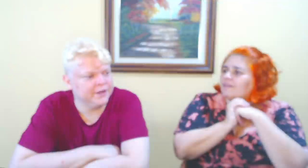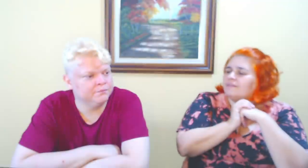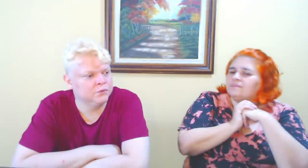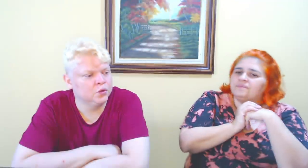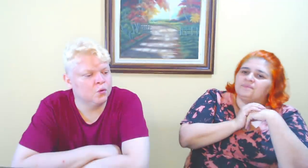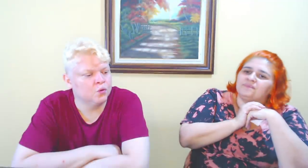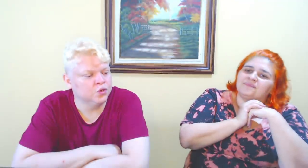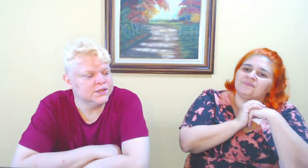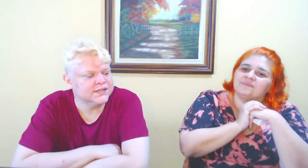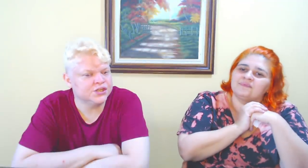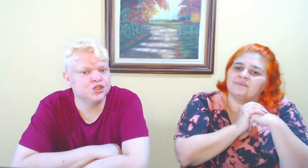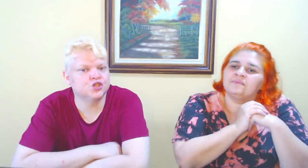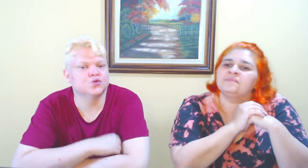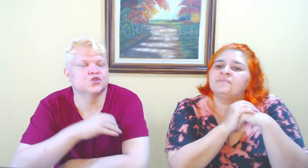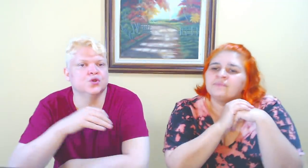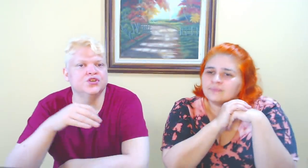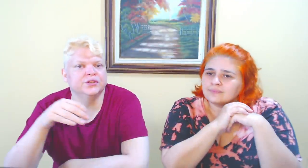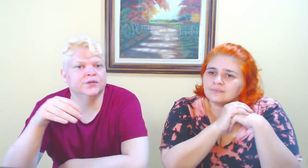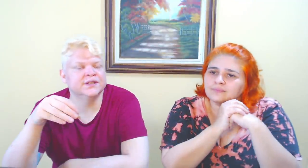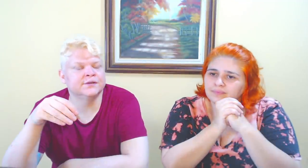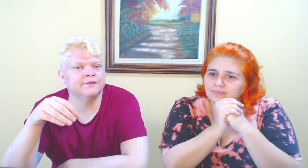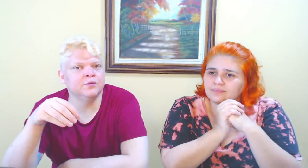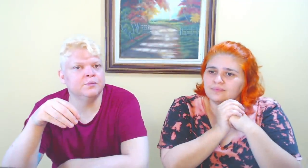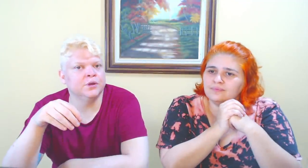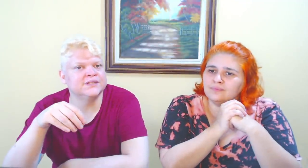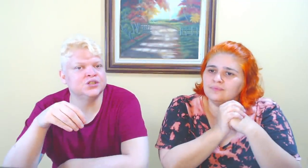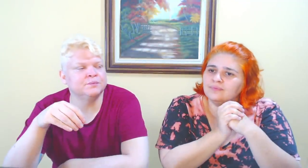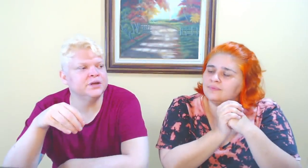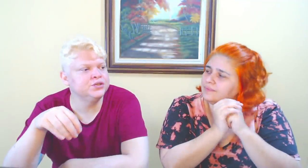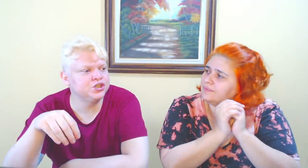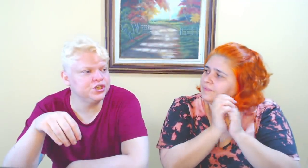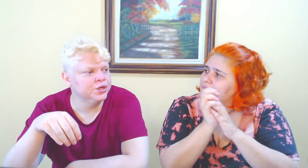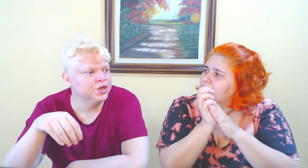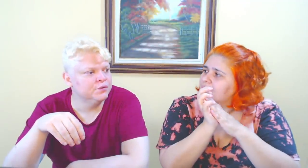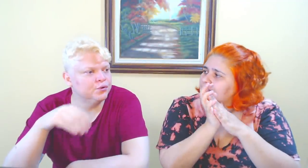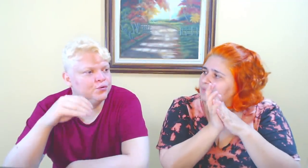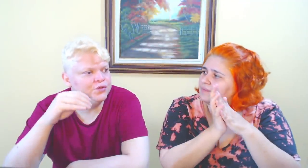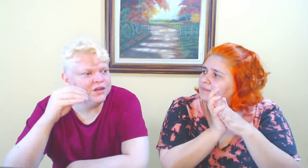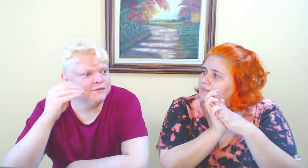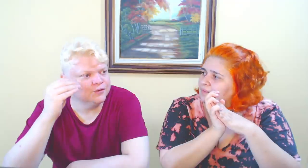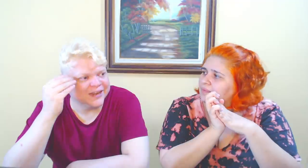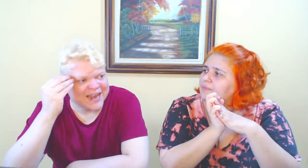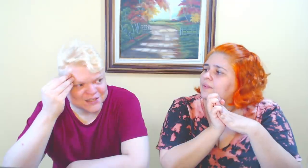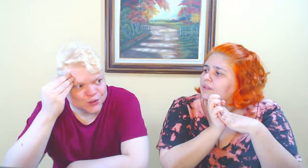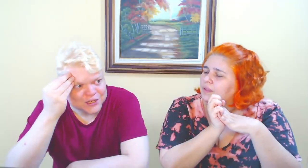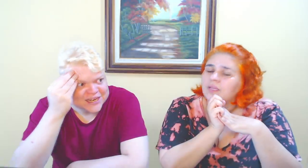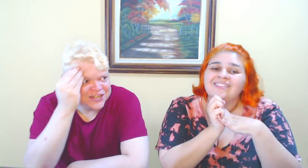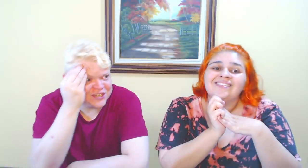Todas as discussões Dentro desse filme Pode se expandir Para um nível Criacionista